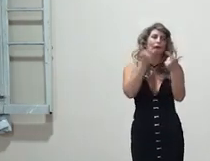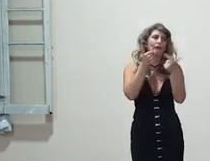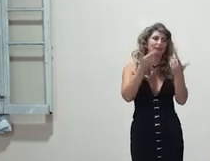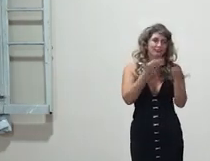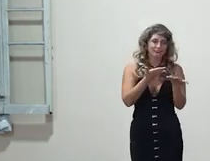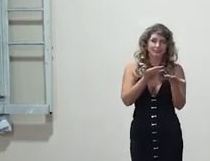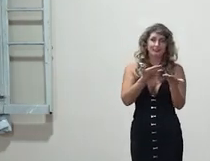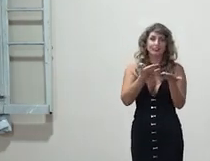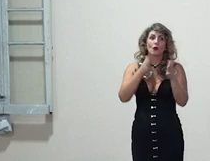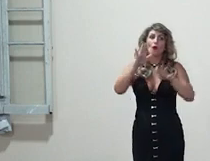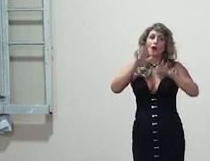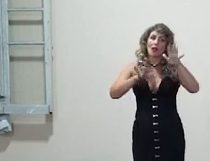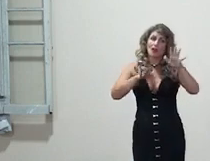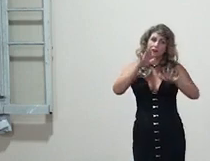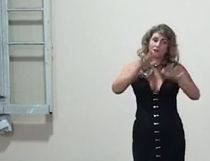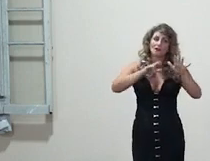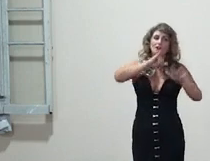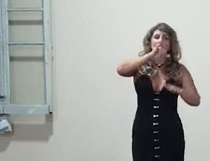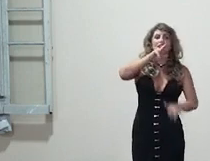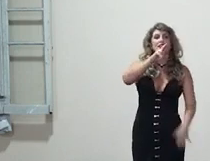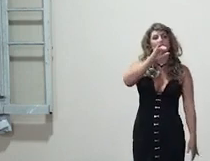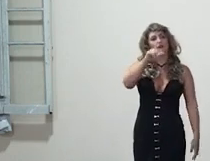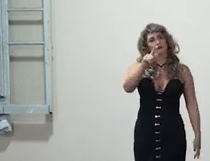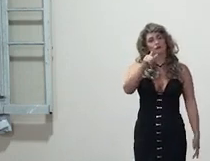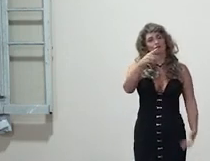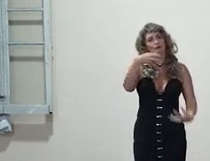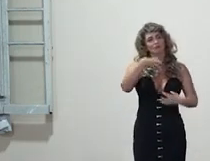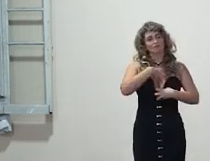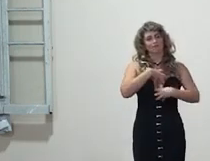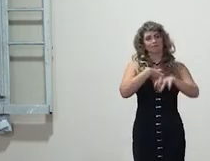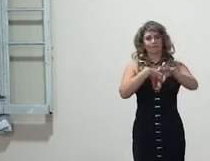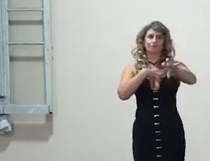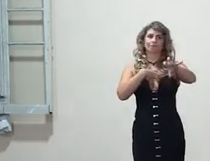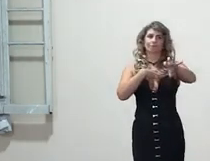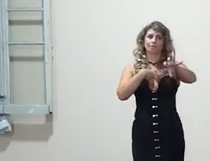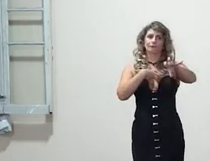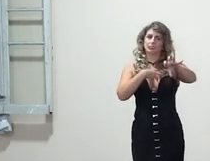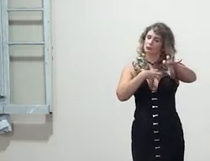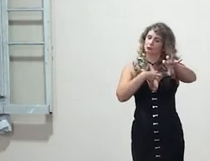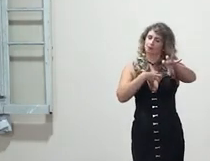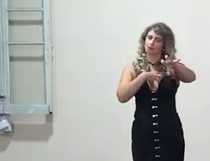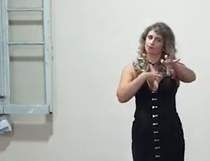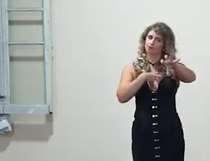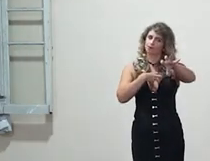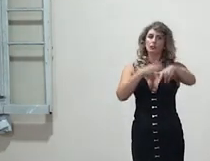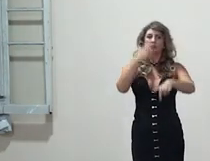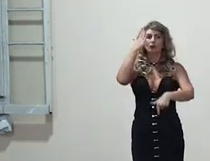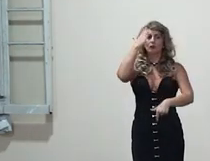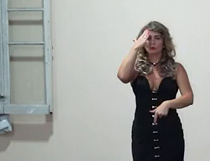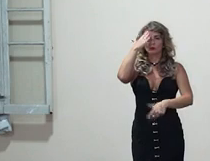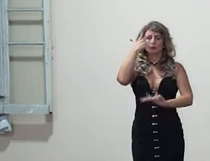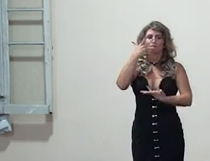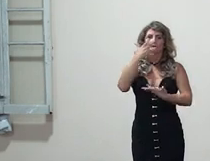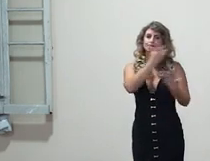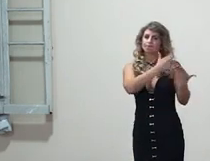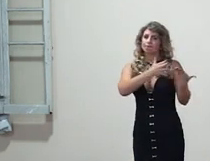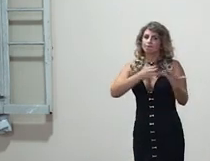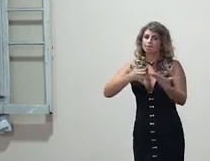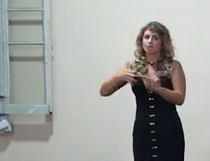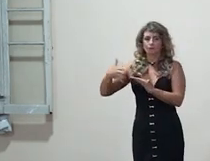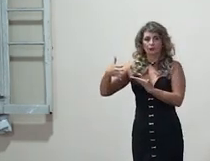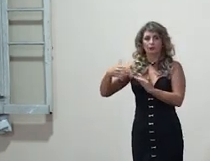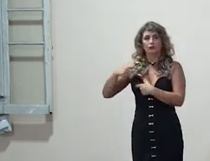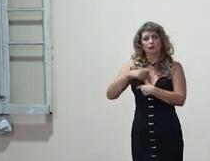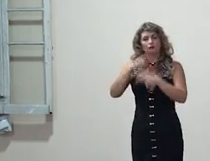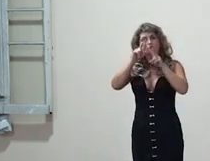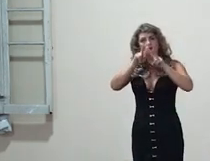às vezes, Juca, eu sinto teu drama muitas vezes, a gente passa tendo